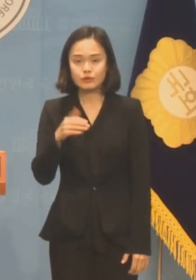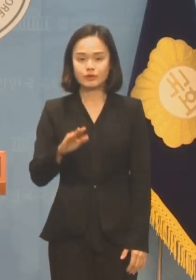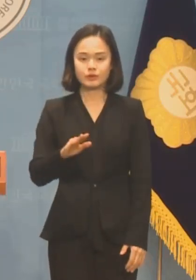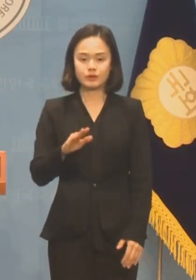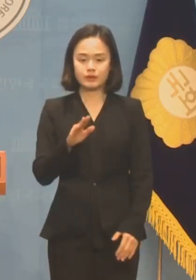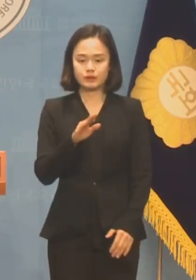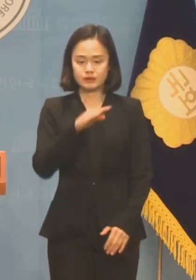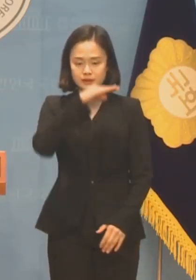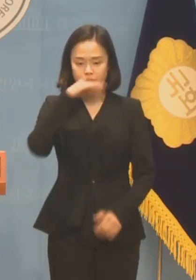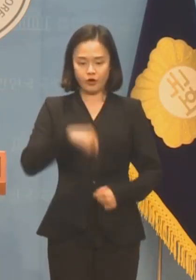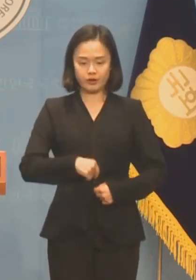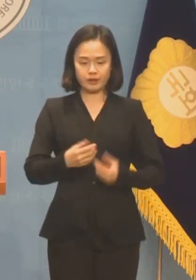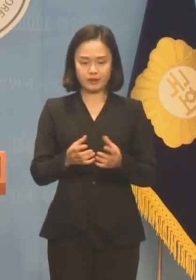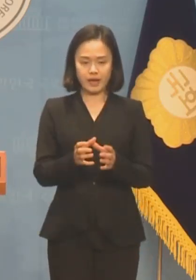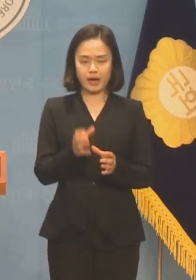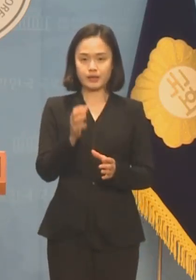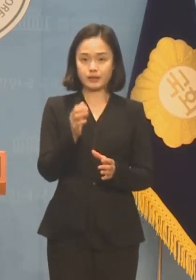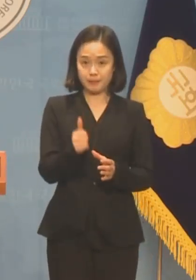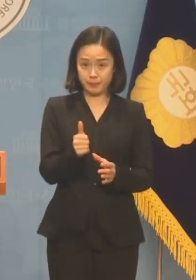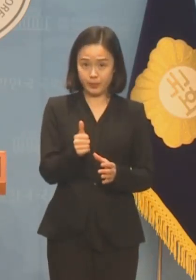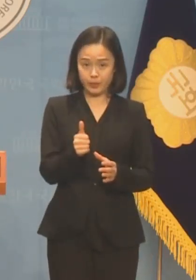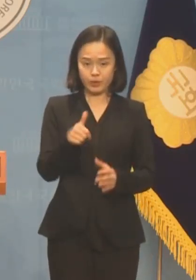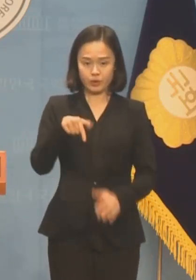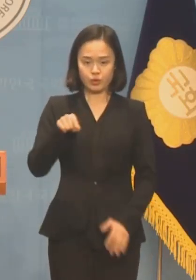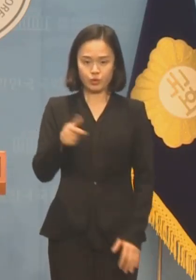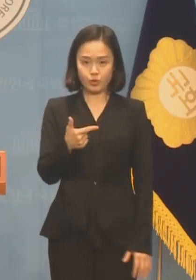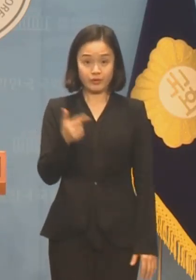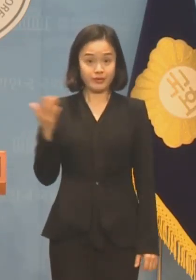오늘은 어제 이 자리에서